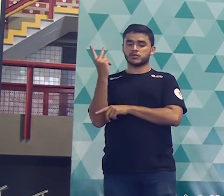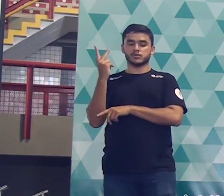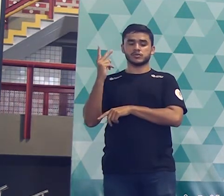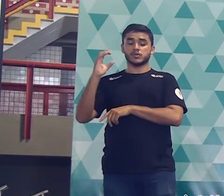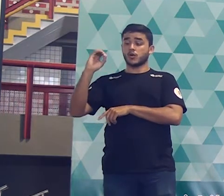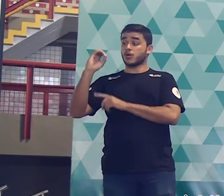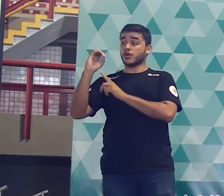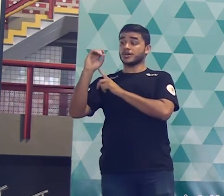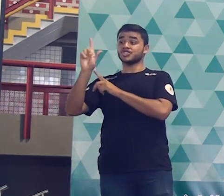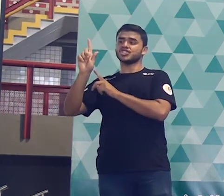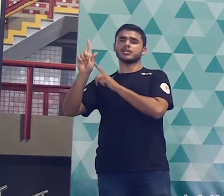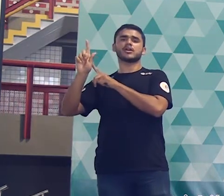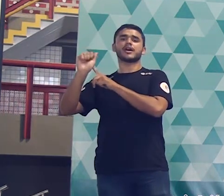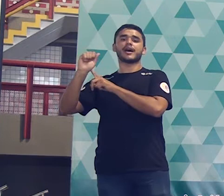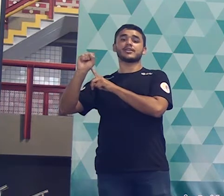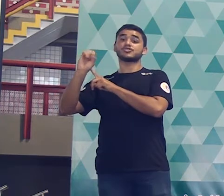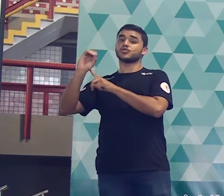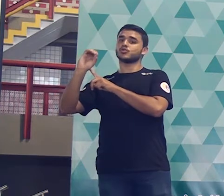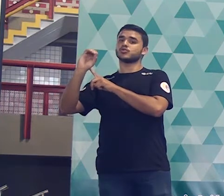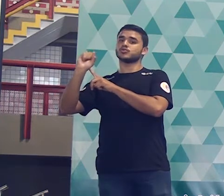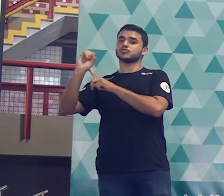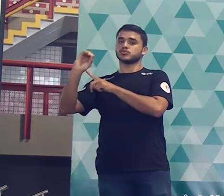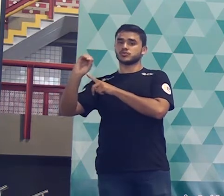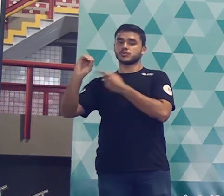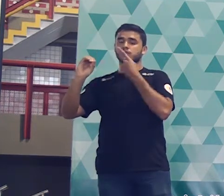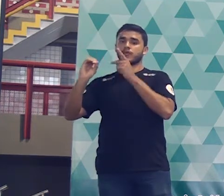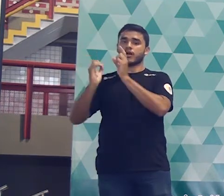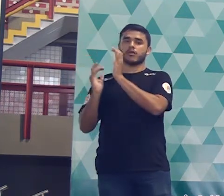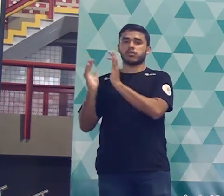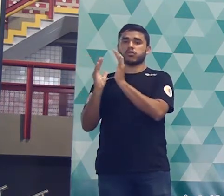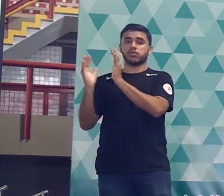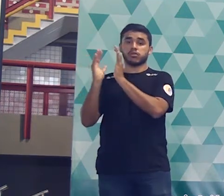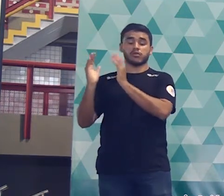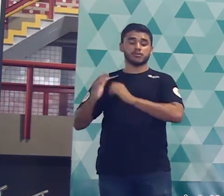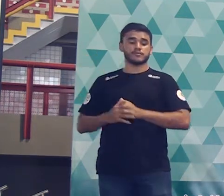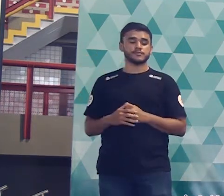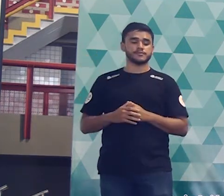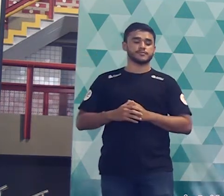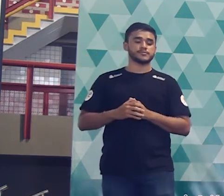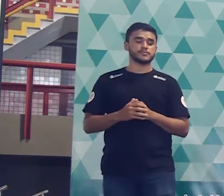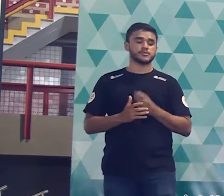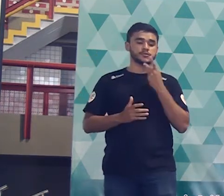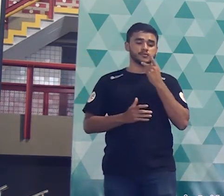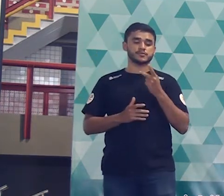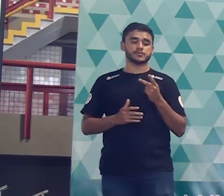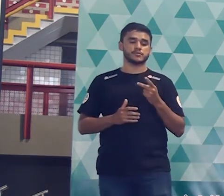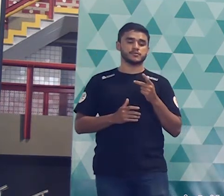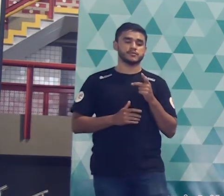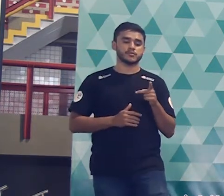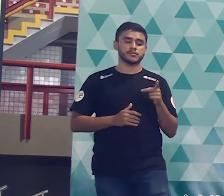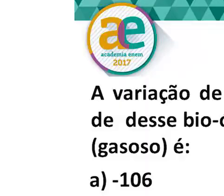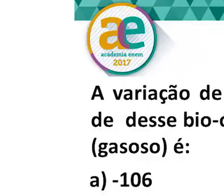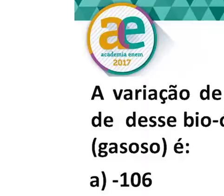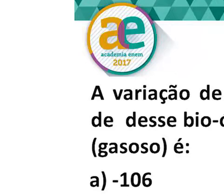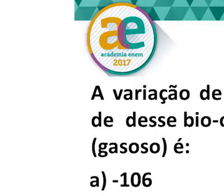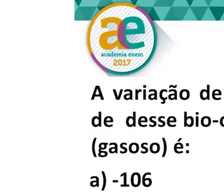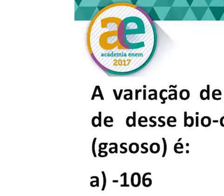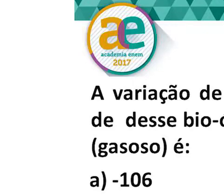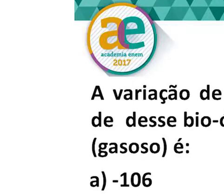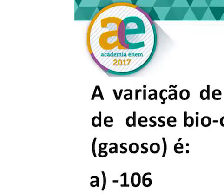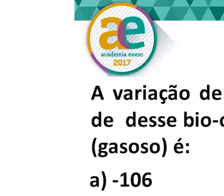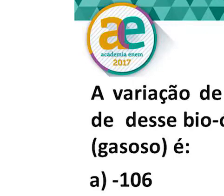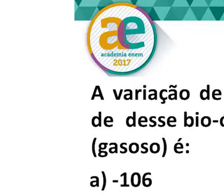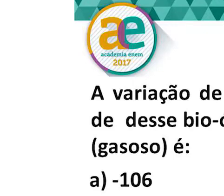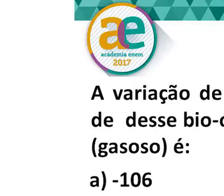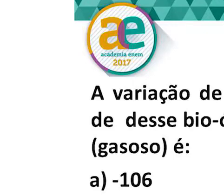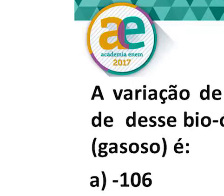gasosa. Aí olha o que a questão pergunta para a gente, cuidado. A variação de entalpia em kJ